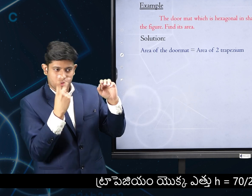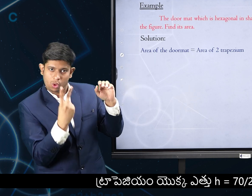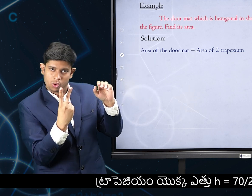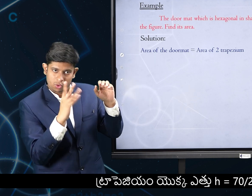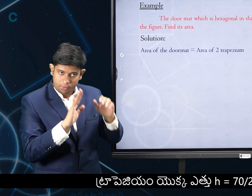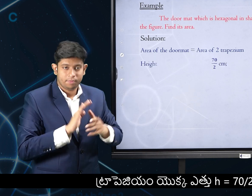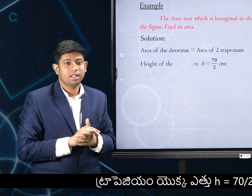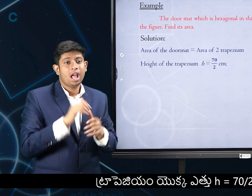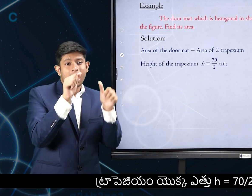ట్రెపీజియం యొక్క ఎత్తు h